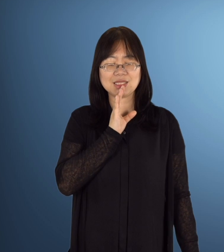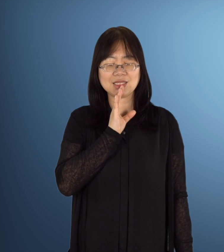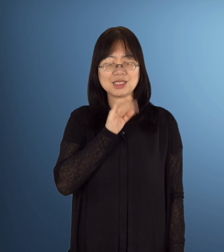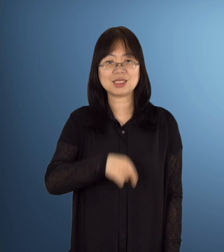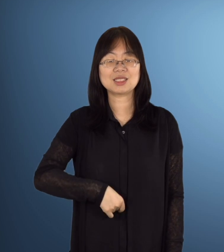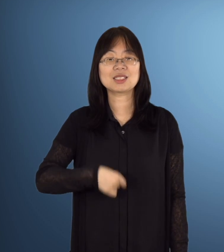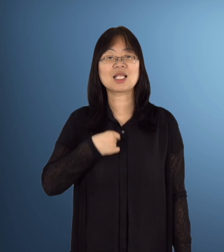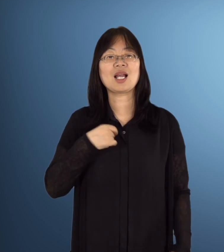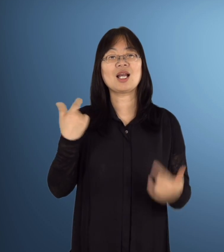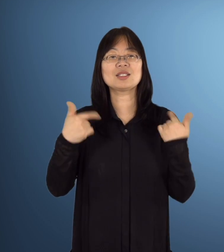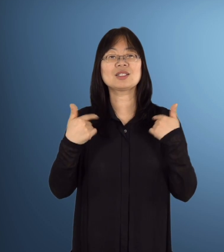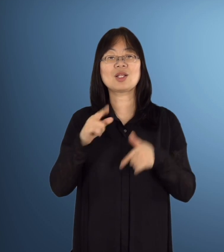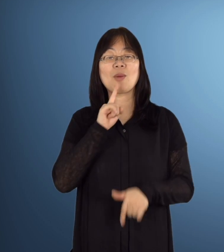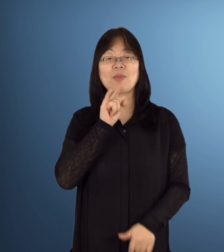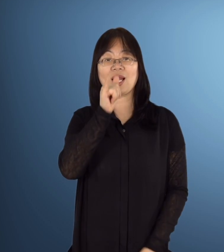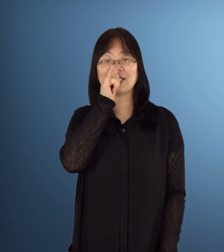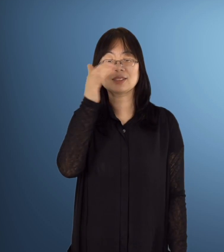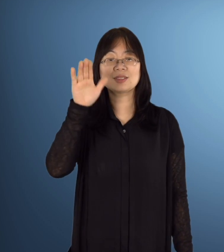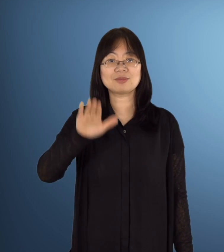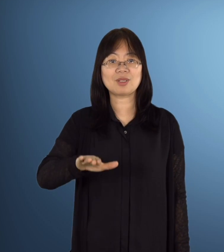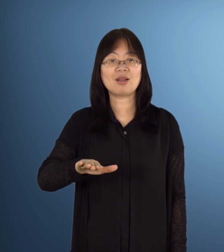솔직히, 늘 뭐 솔직히 얘기했지만